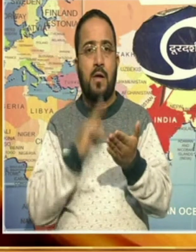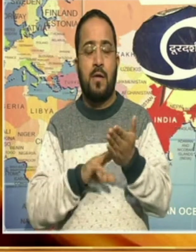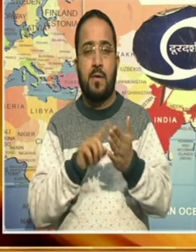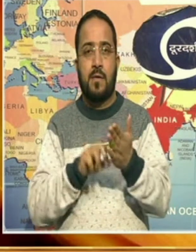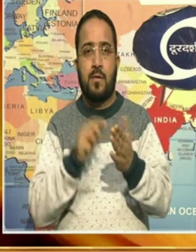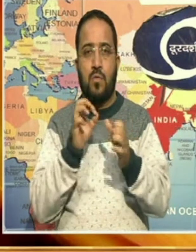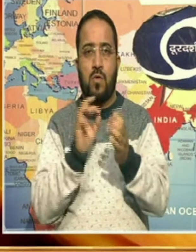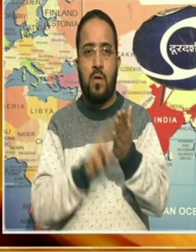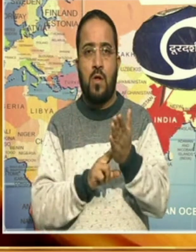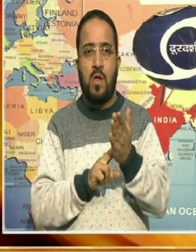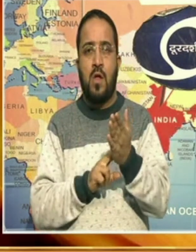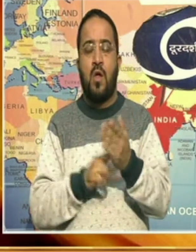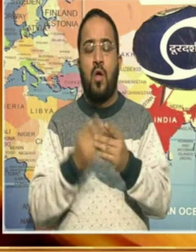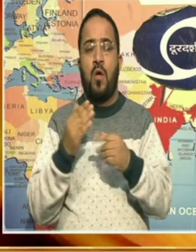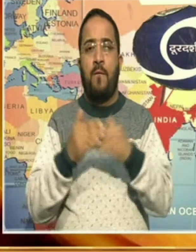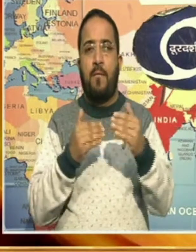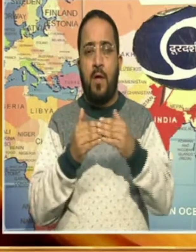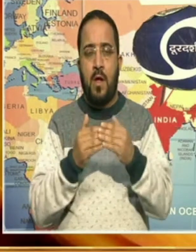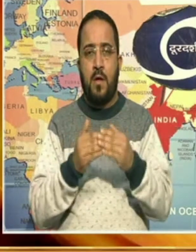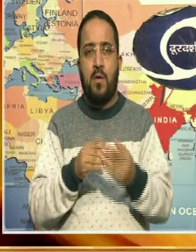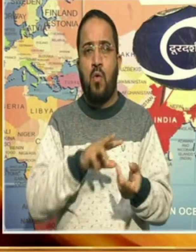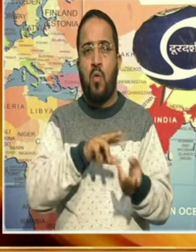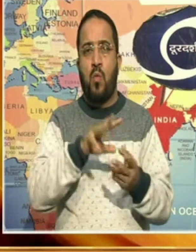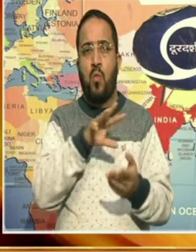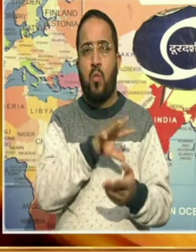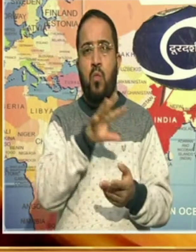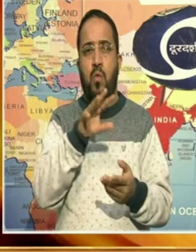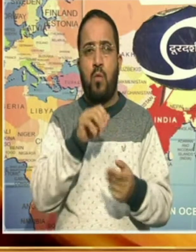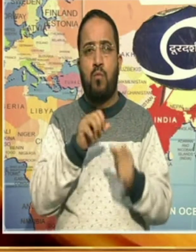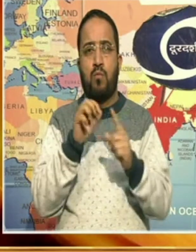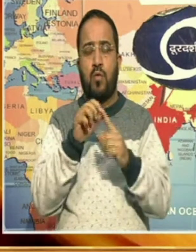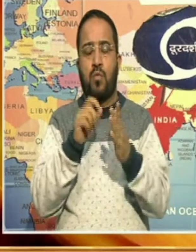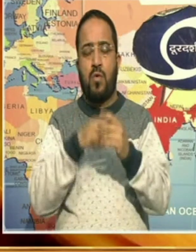فلاح و بہبود کی مختلف سکیمو کے ساتھ